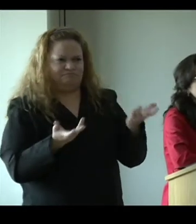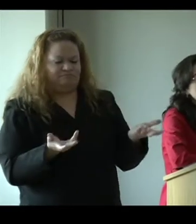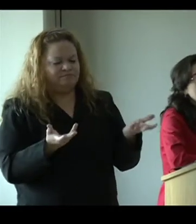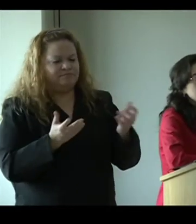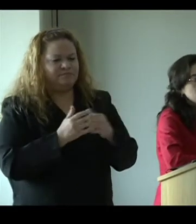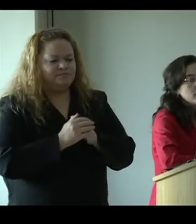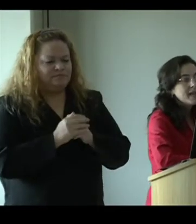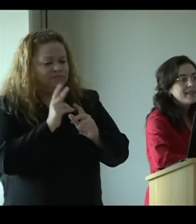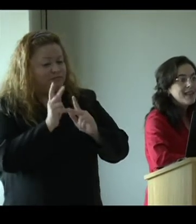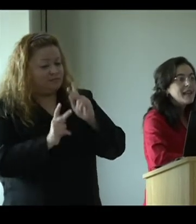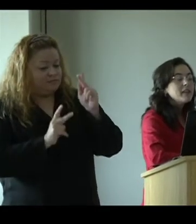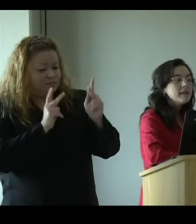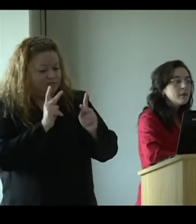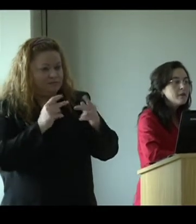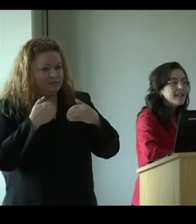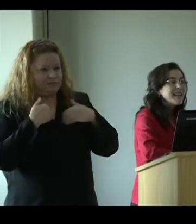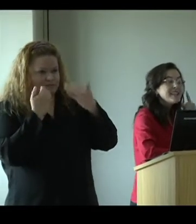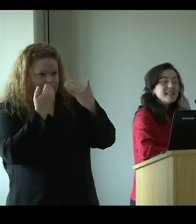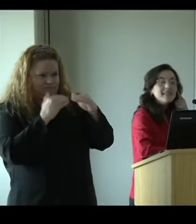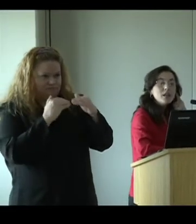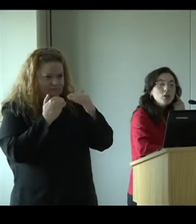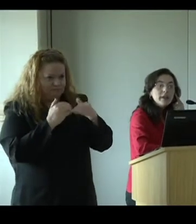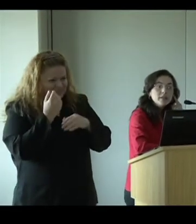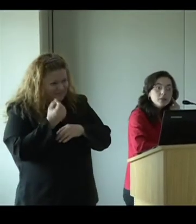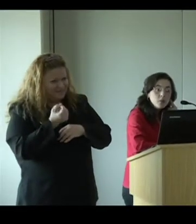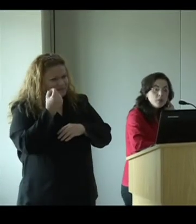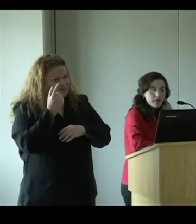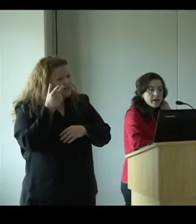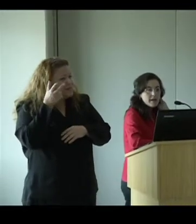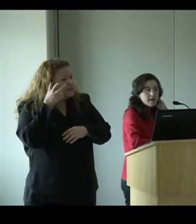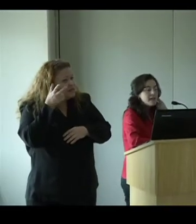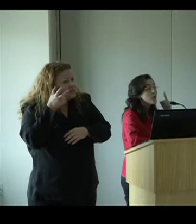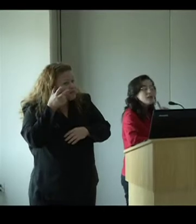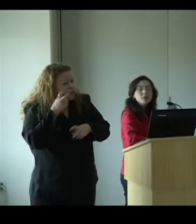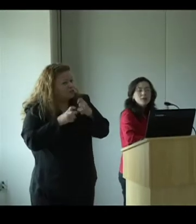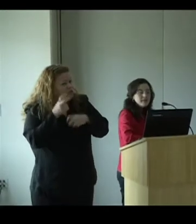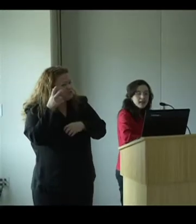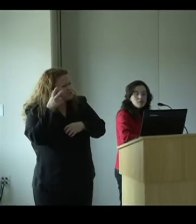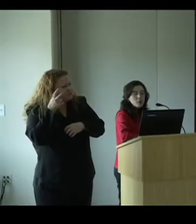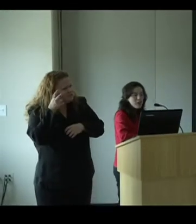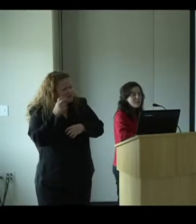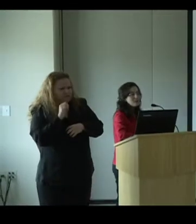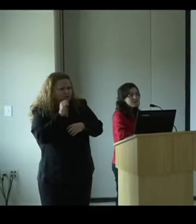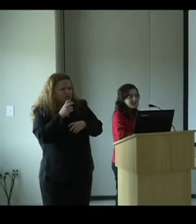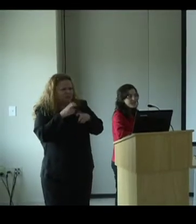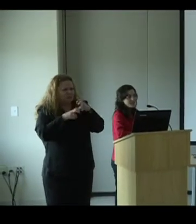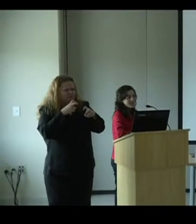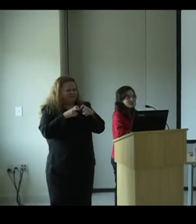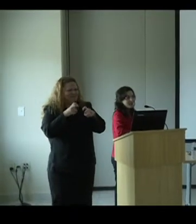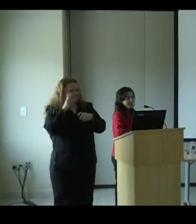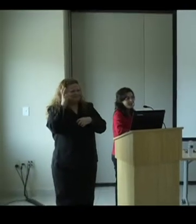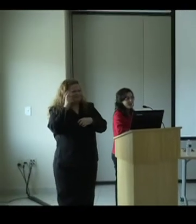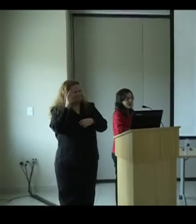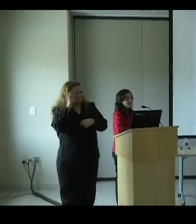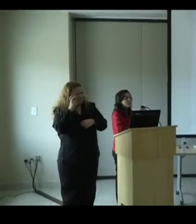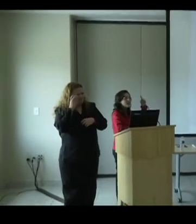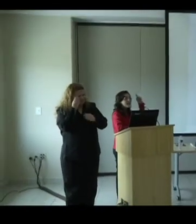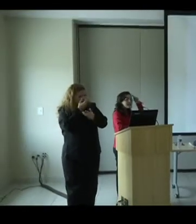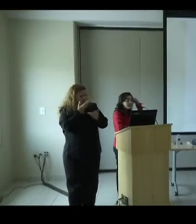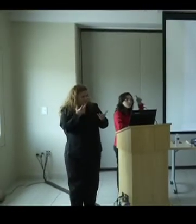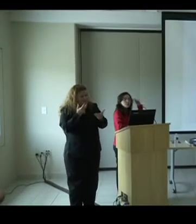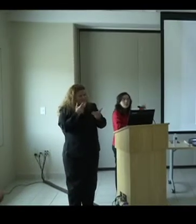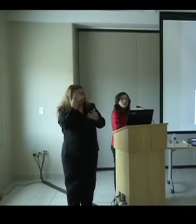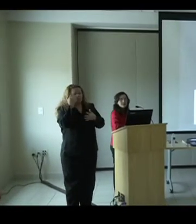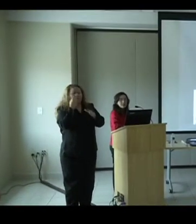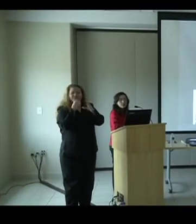una persona que tenga dificultad en entender lo que Escucha y no es porque tenga un problema auditivo que esto quede claro es